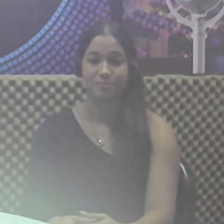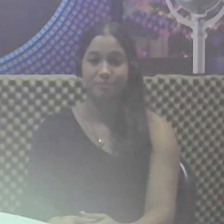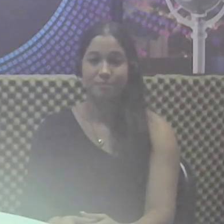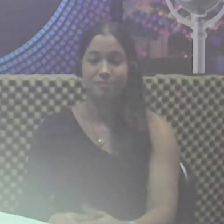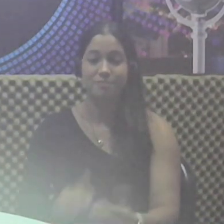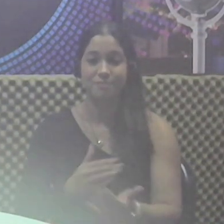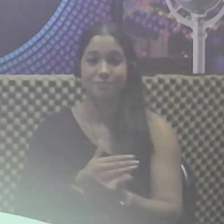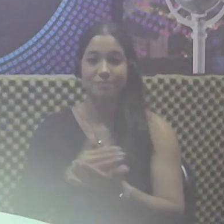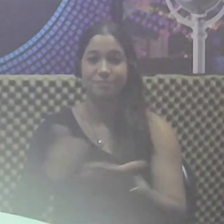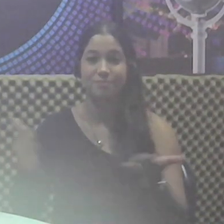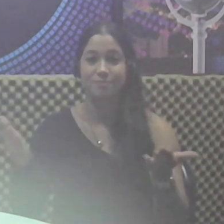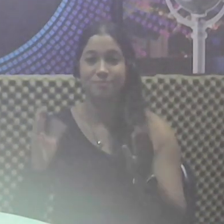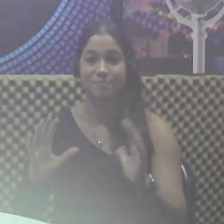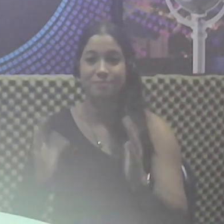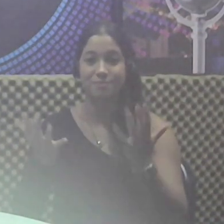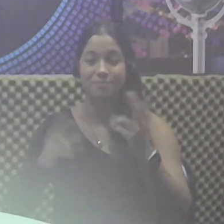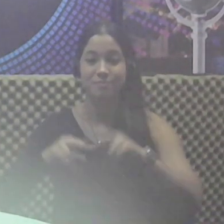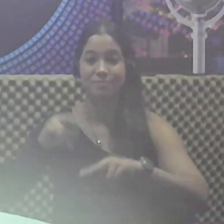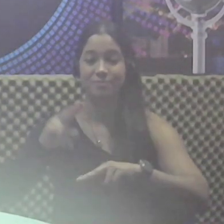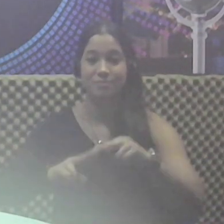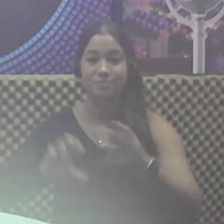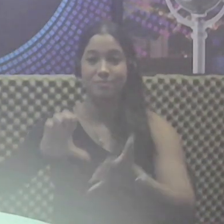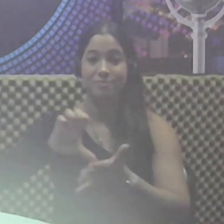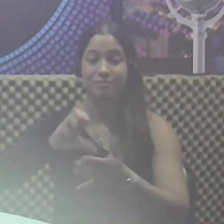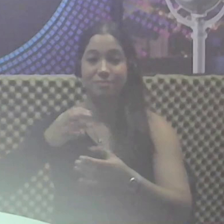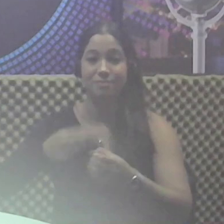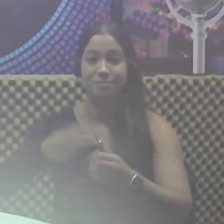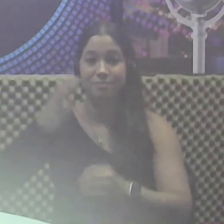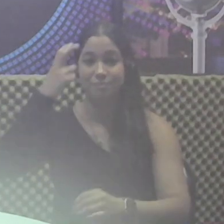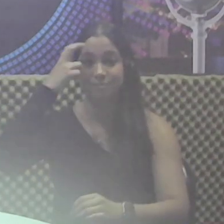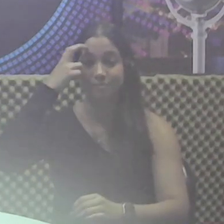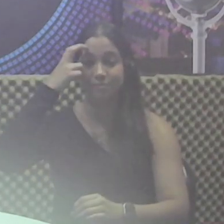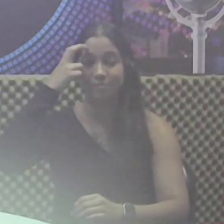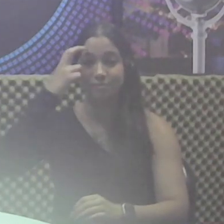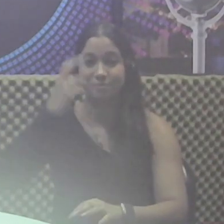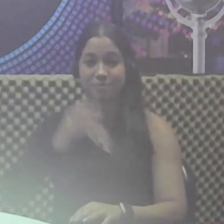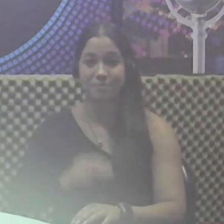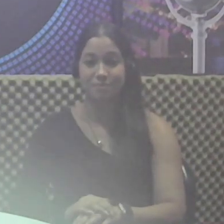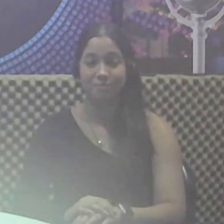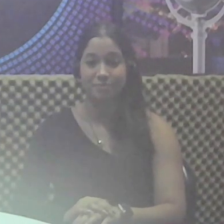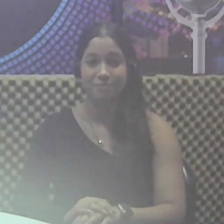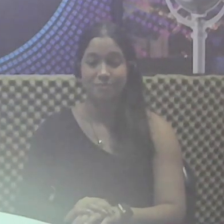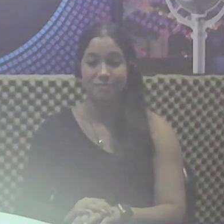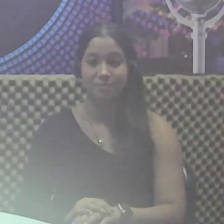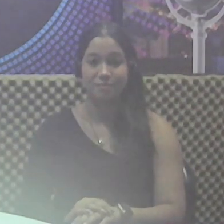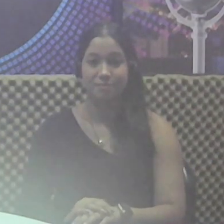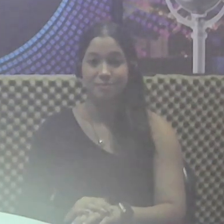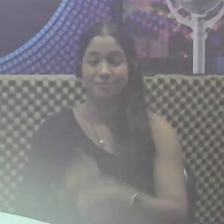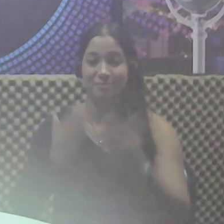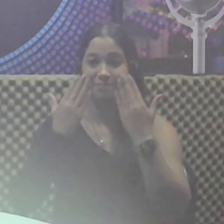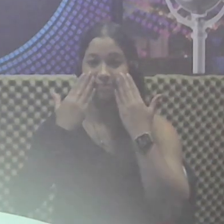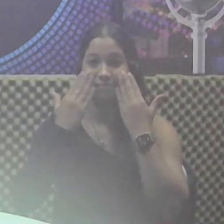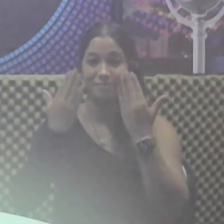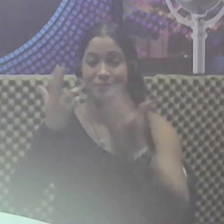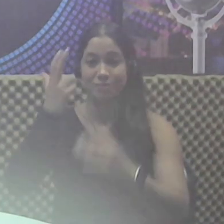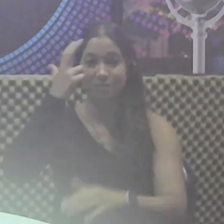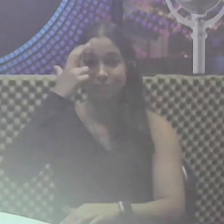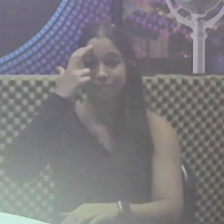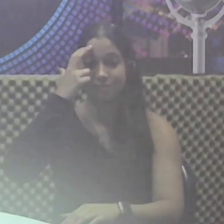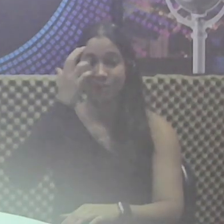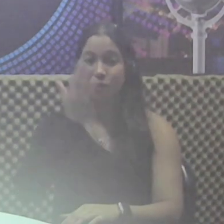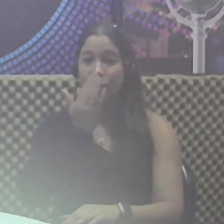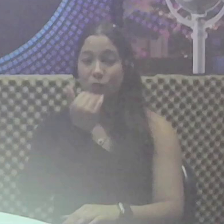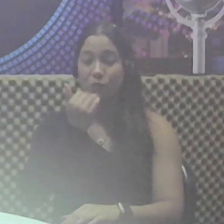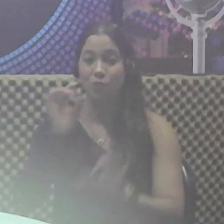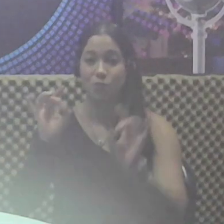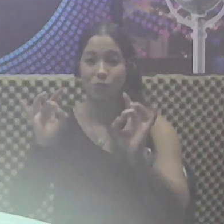Começa hoje a festa junina do Centro Municipal de Cultura. Com apresentações culturais e comidas